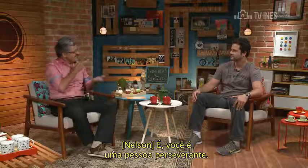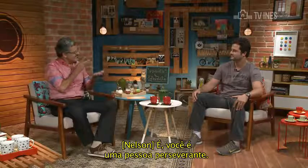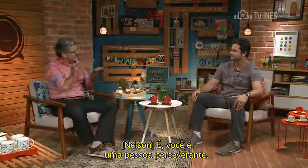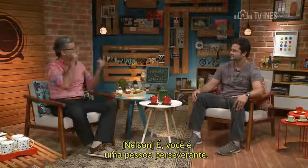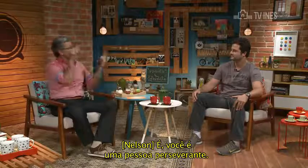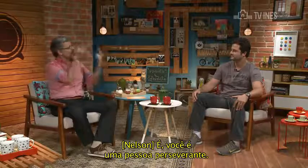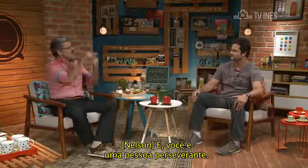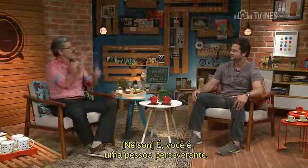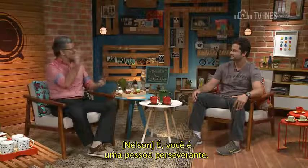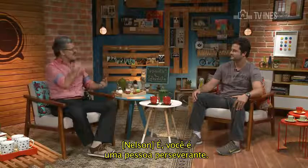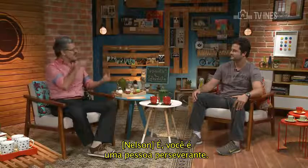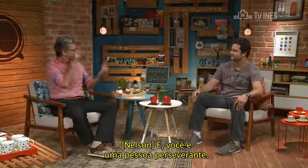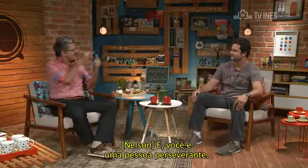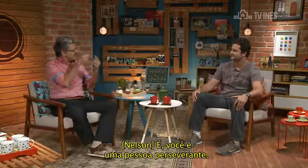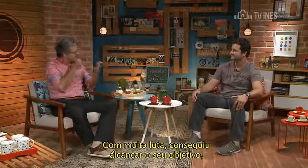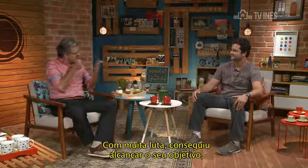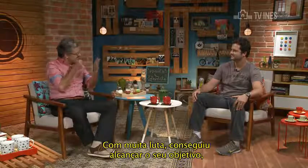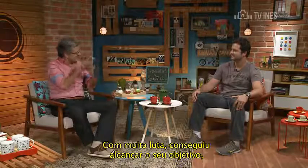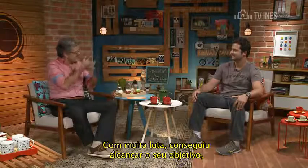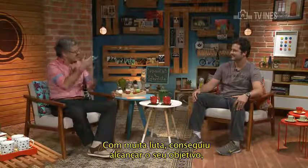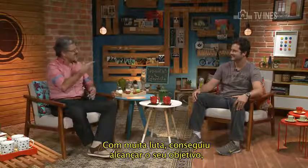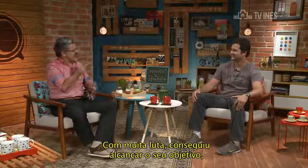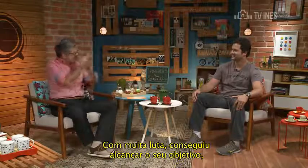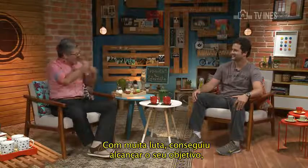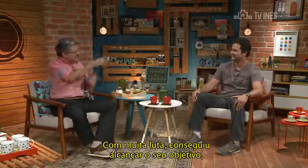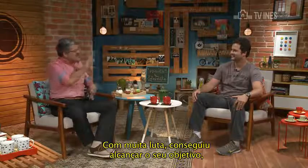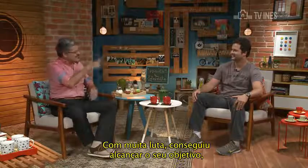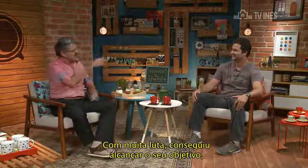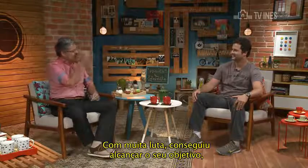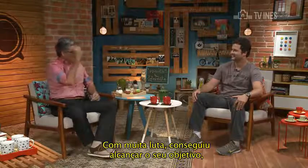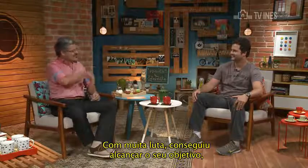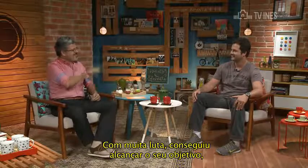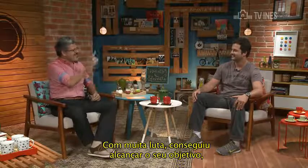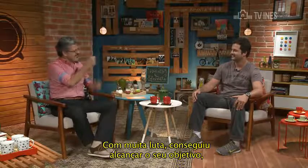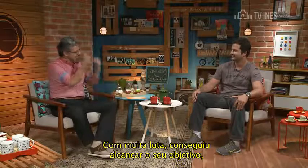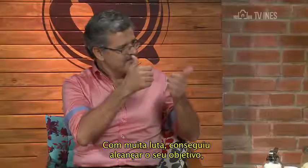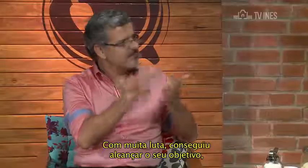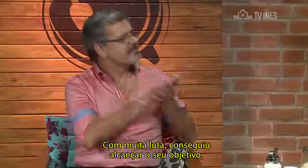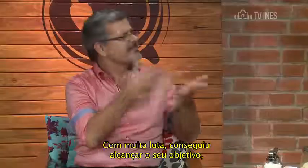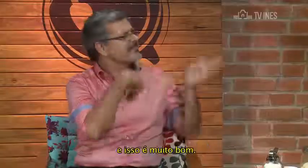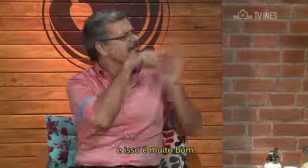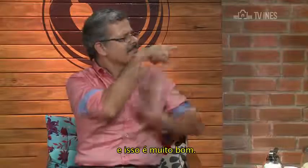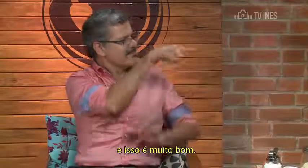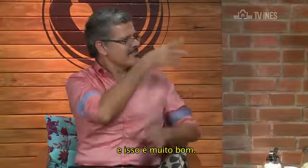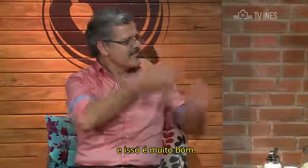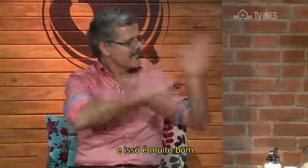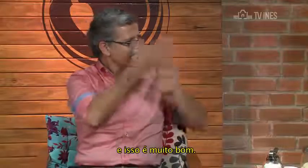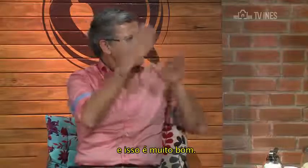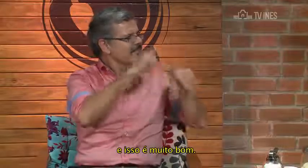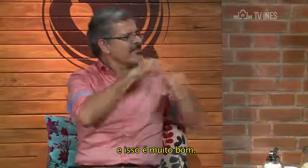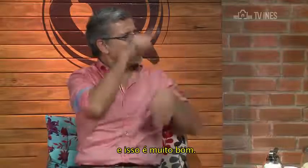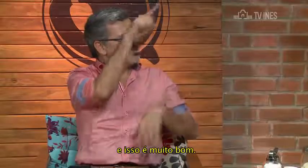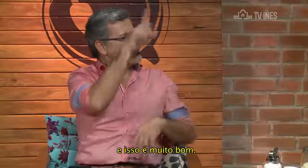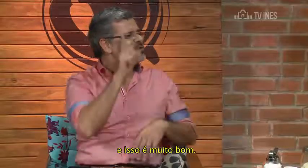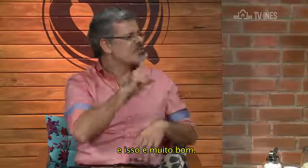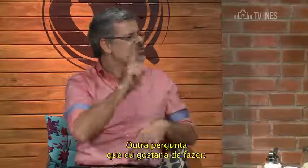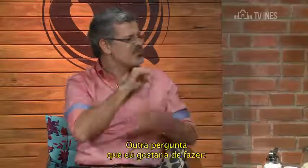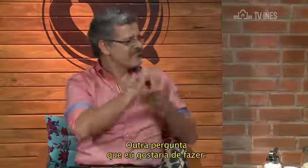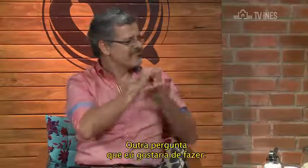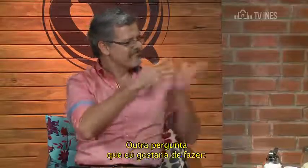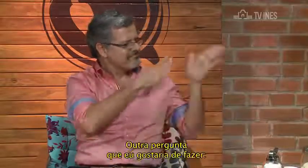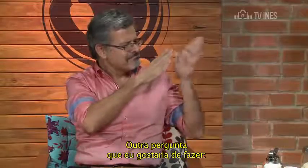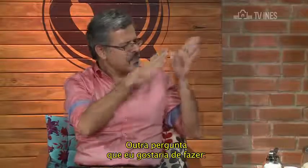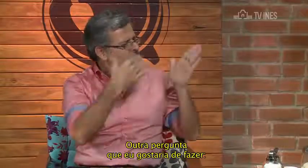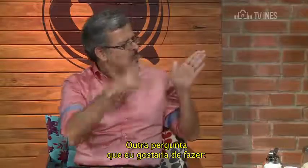Você é uma pessoa perseverante. Com muita luta, conseguiu alcançar o seu objetivo e isso é muito bom.